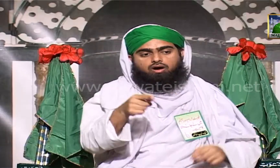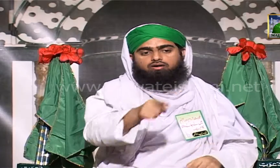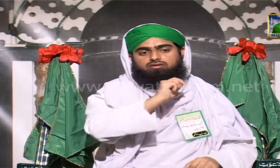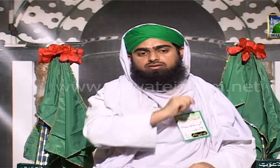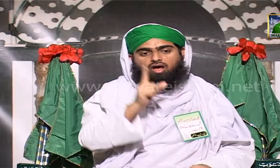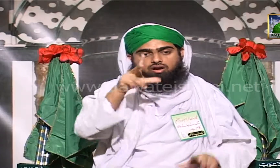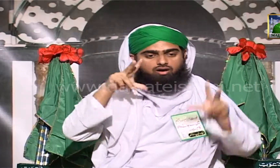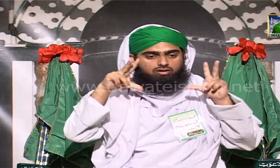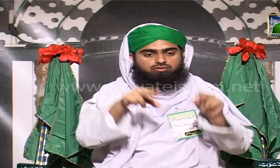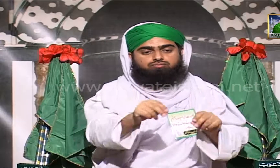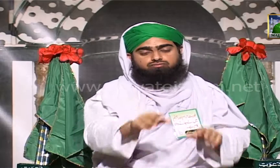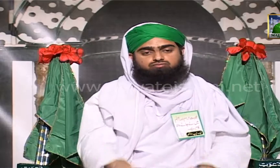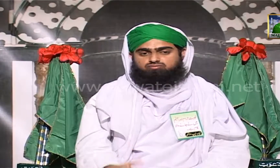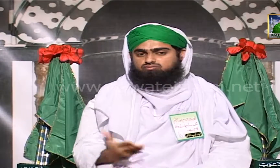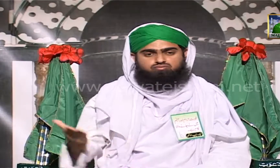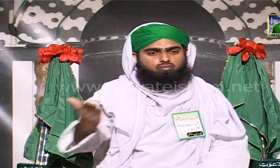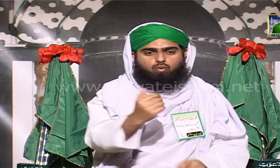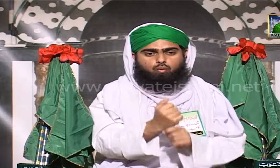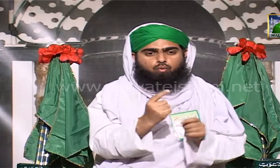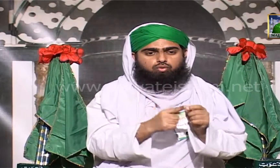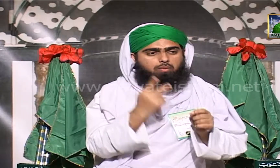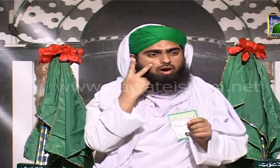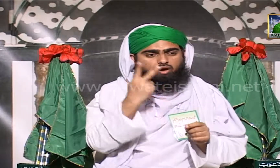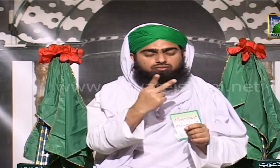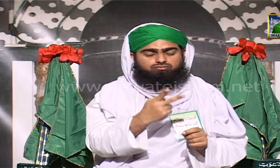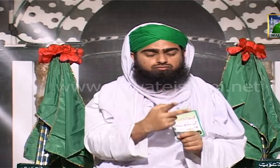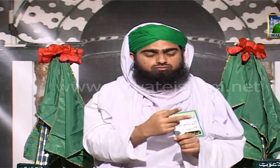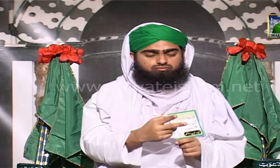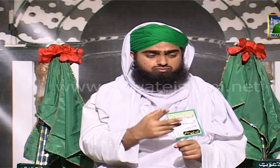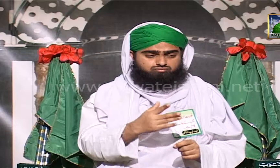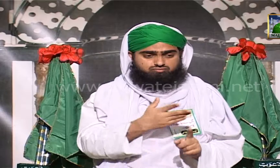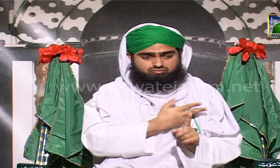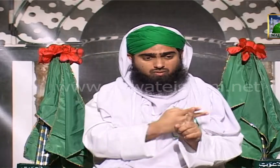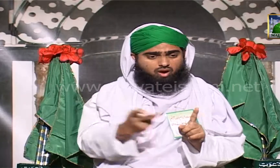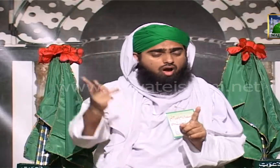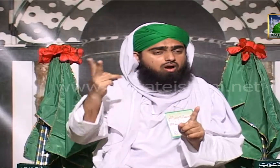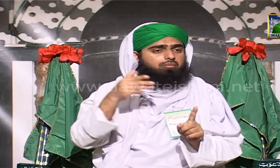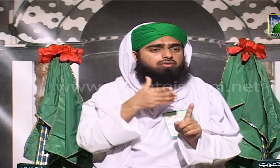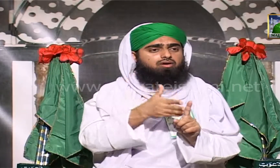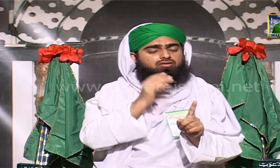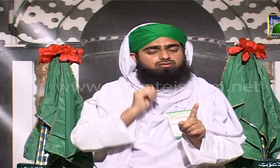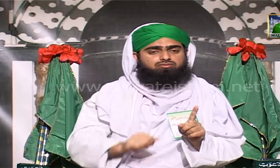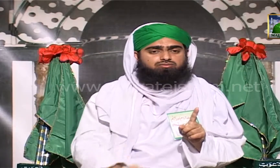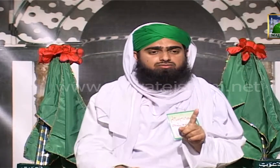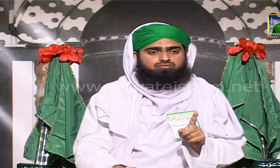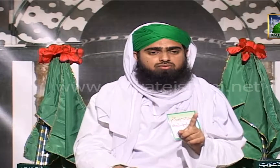ماننے والوں، تمہارے پیر و مرشد میرے آقا مولا سیدنا غوث اعظم رضی اللہ تعالیٰ عنہ نے